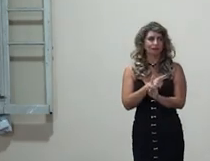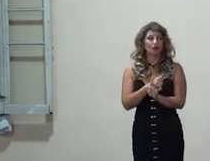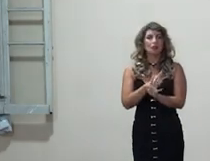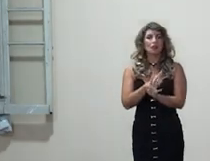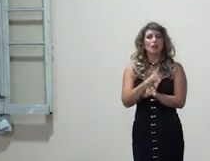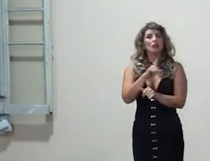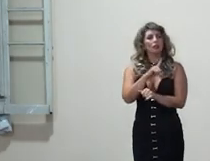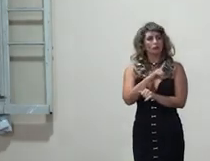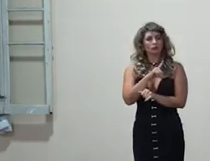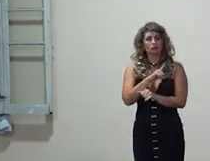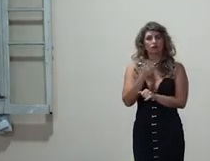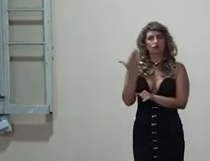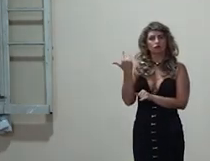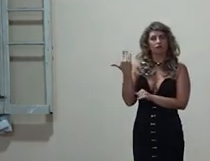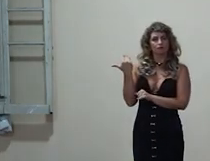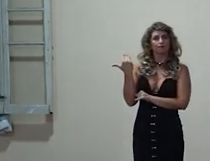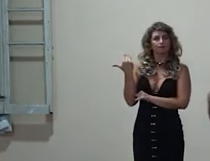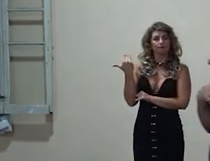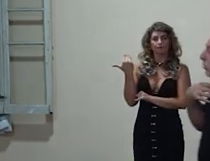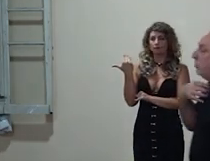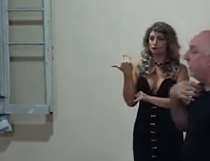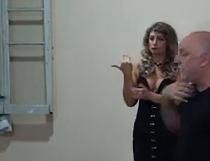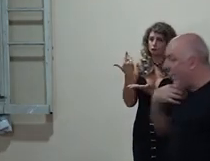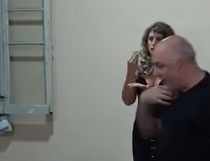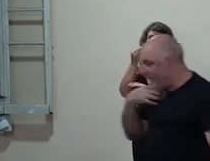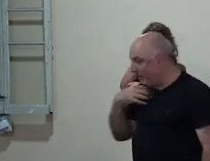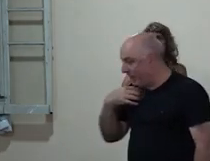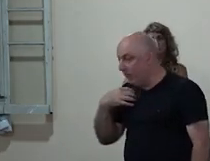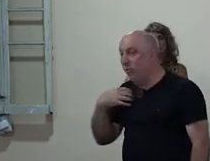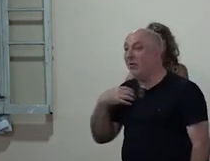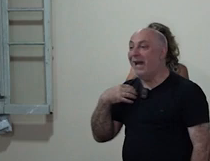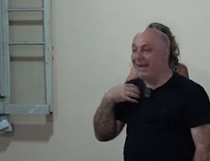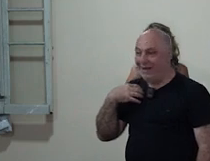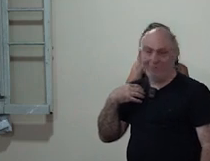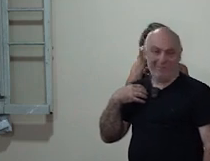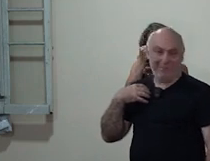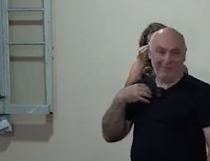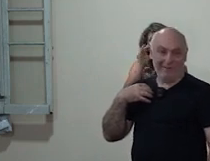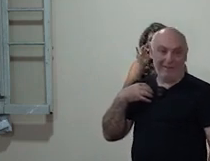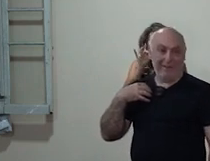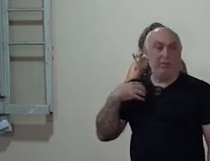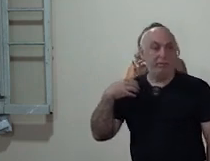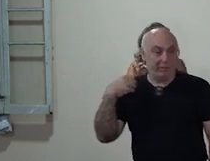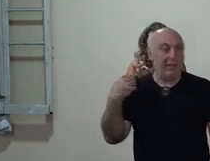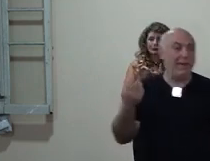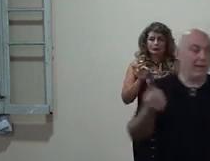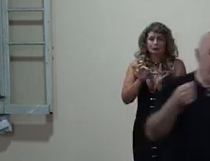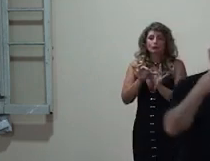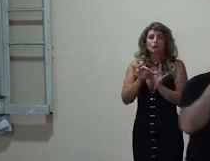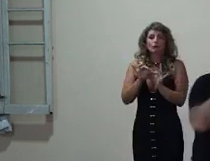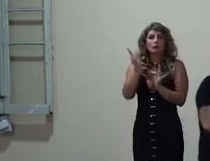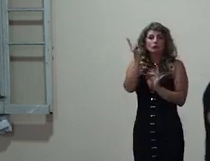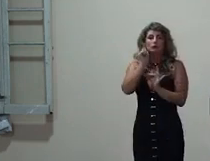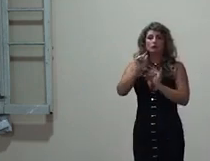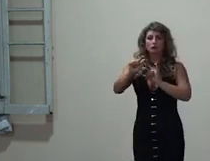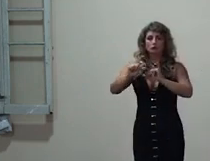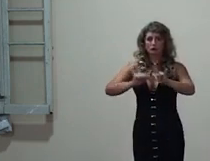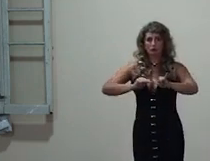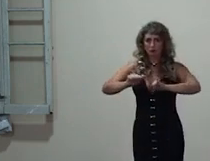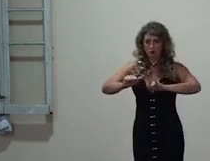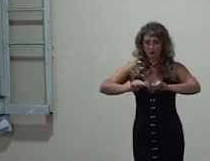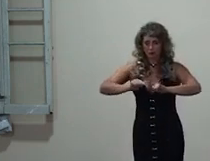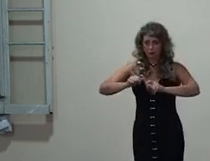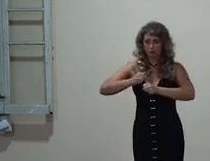Eu tive, Eduardo, uma oportunidade muito rara. Eu trabalhei muito